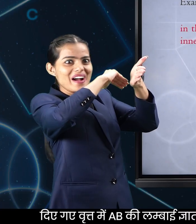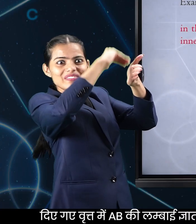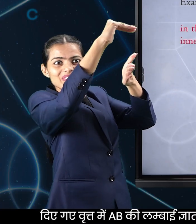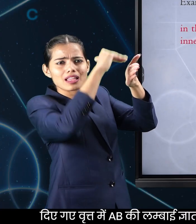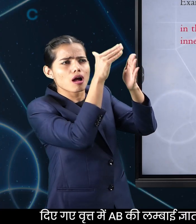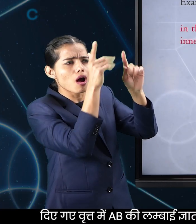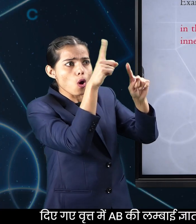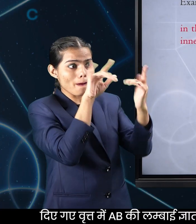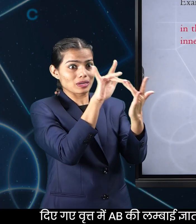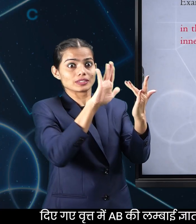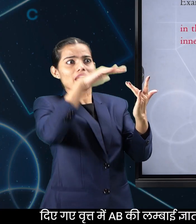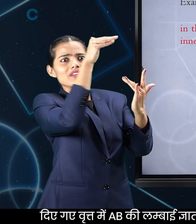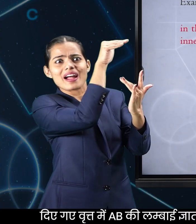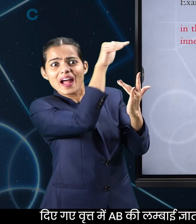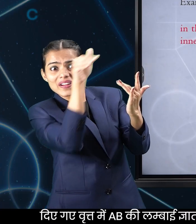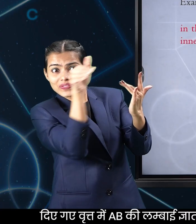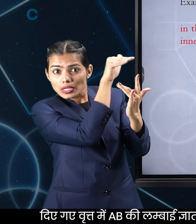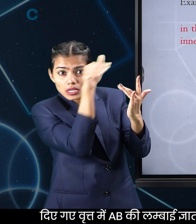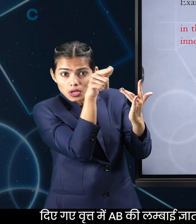की स्पर्शिका है।